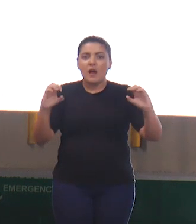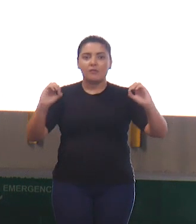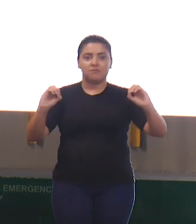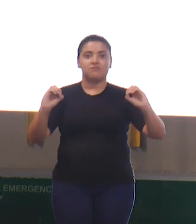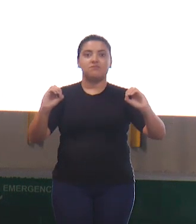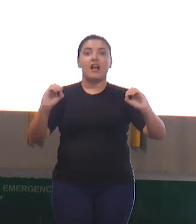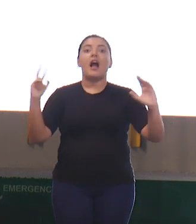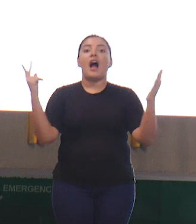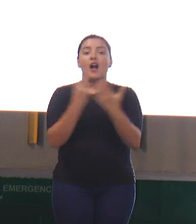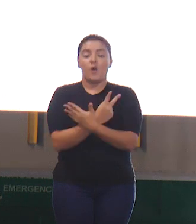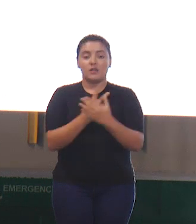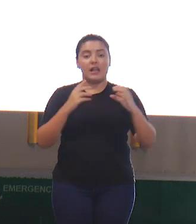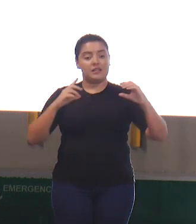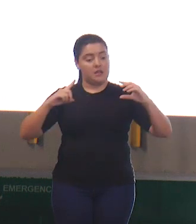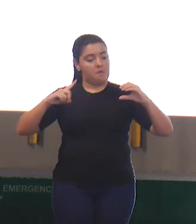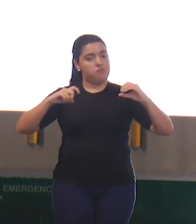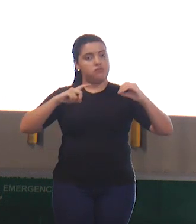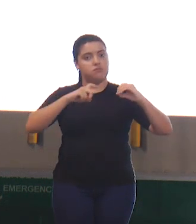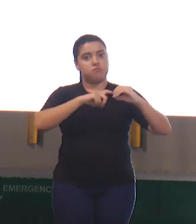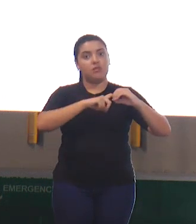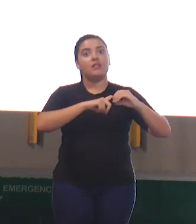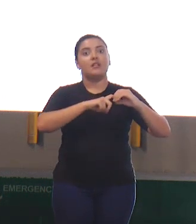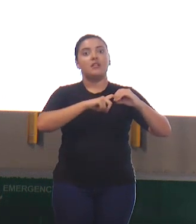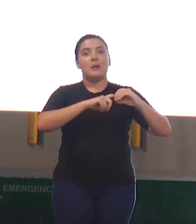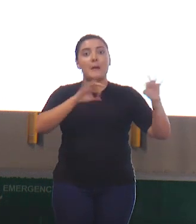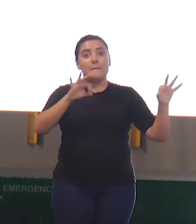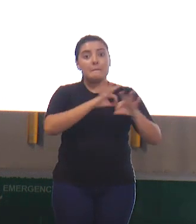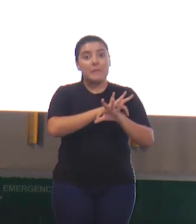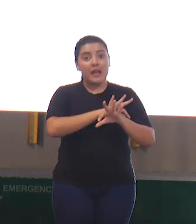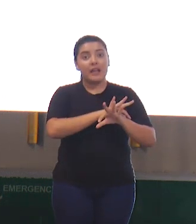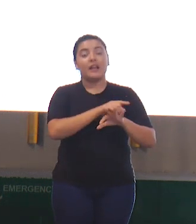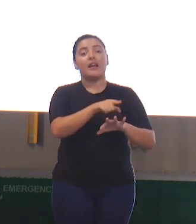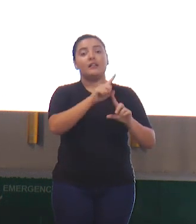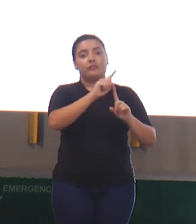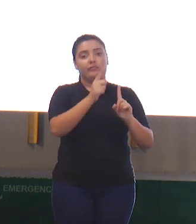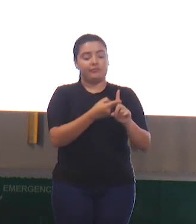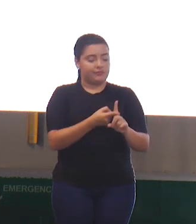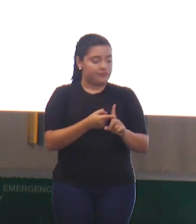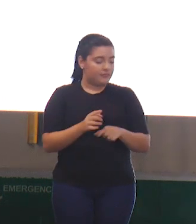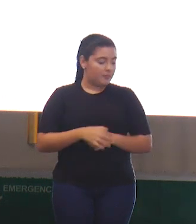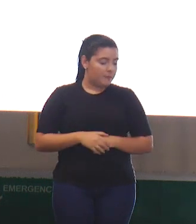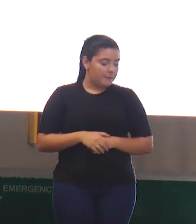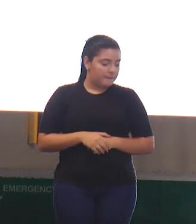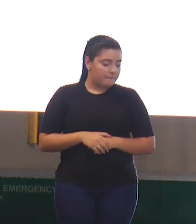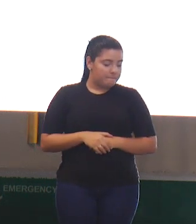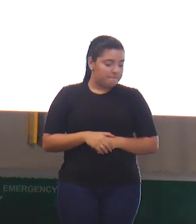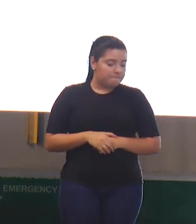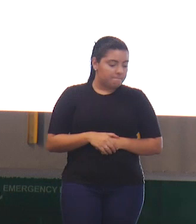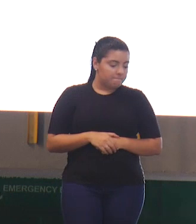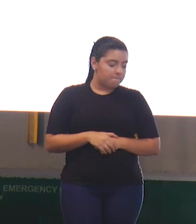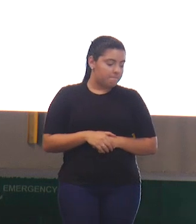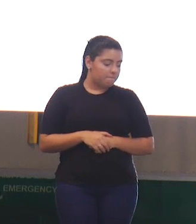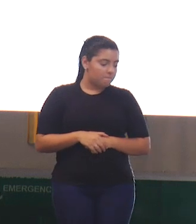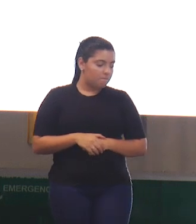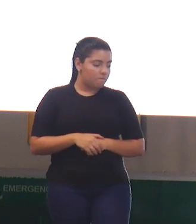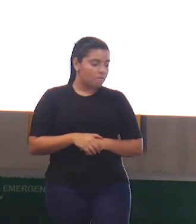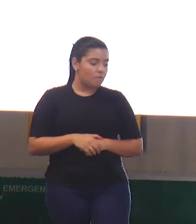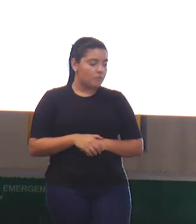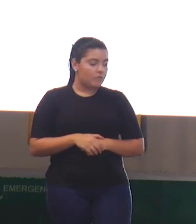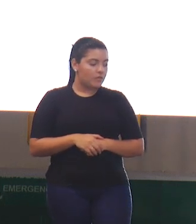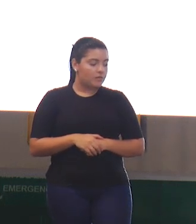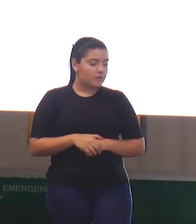da fecundação. Então, o terço distal da tuba uterina é o